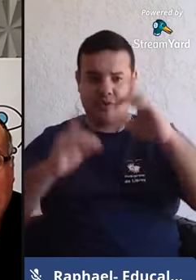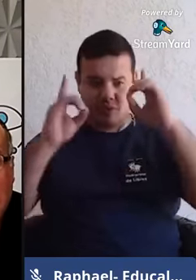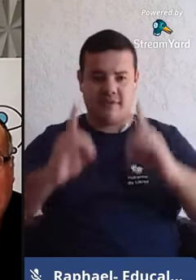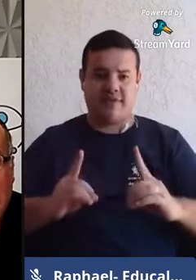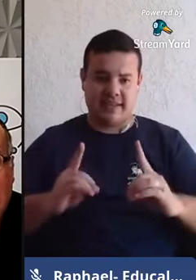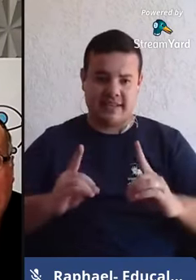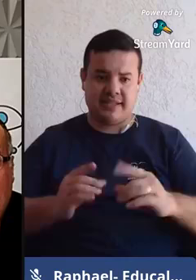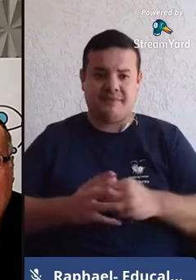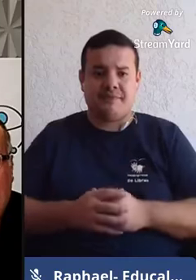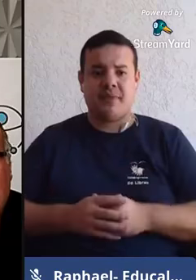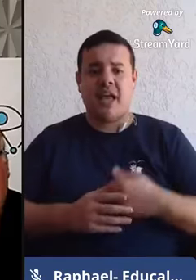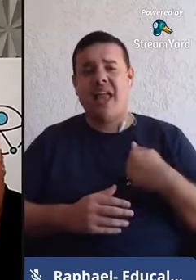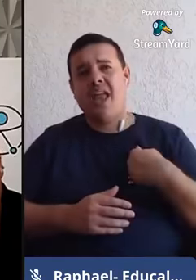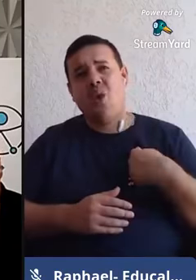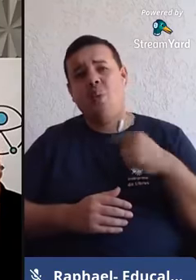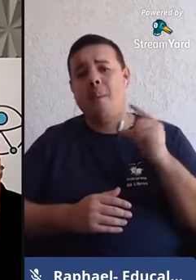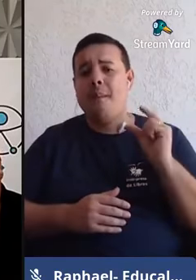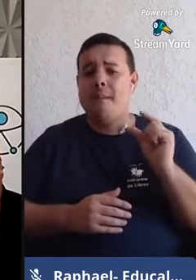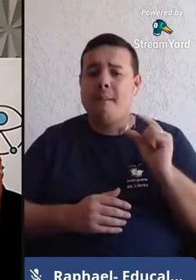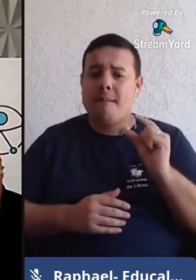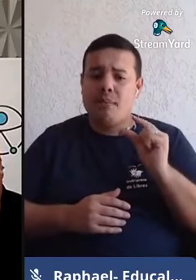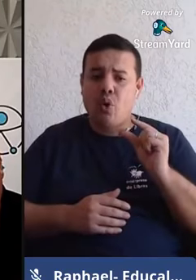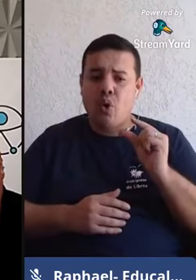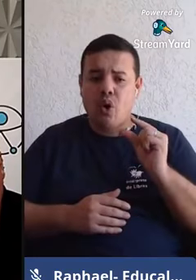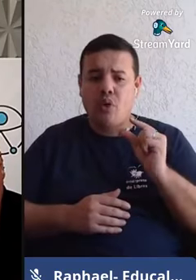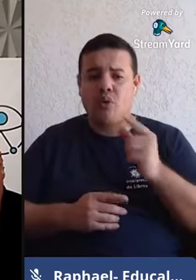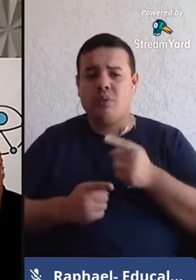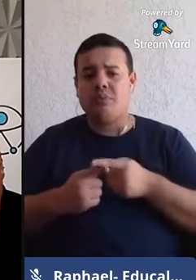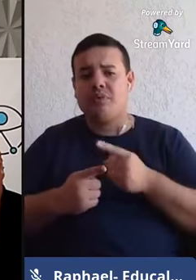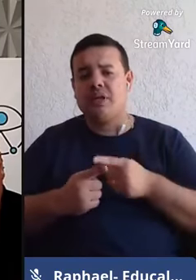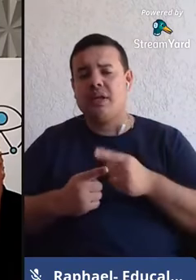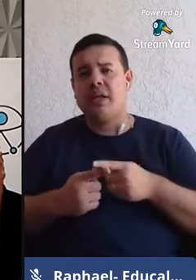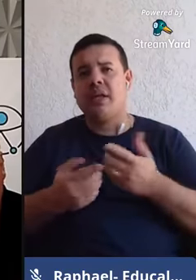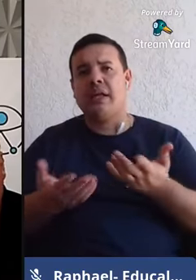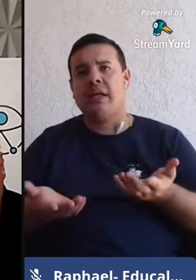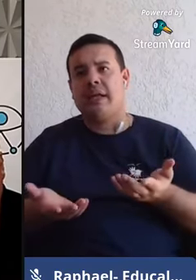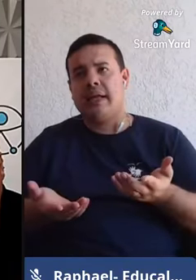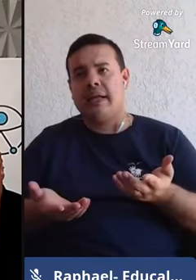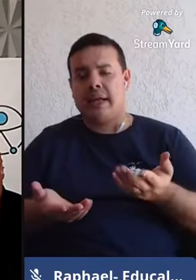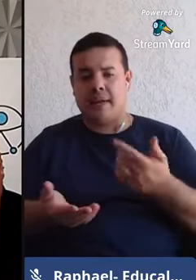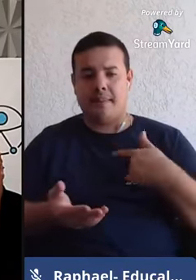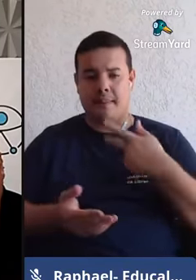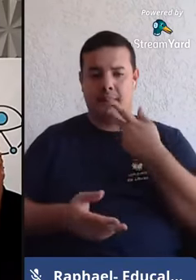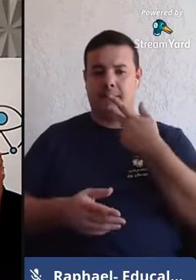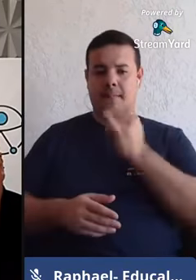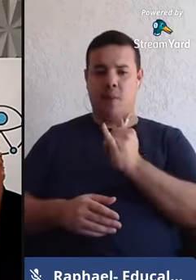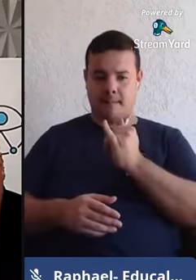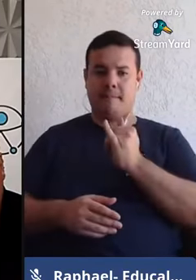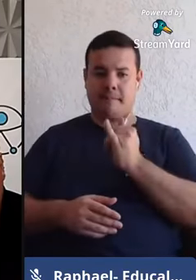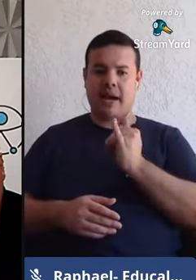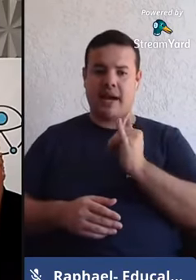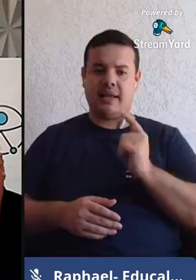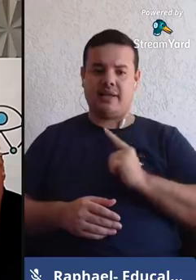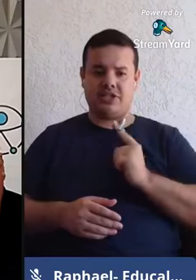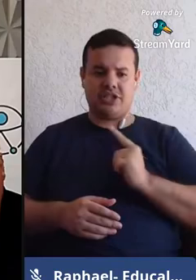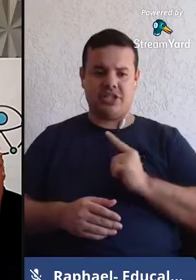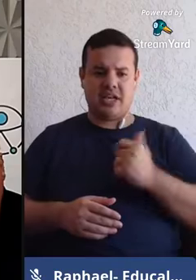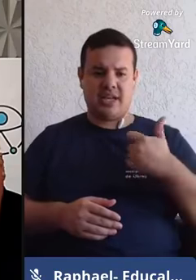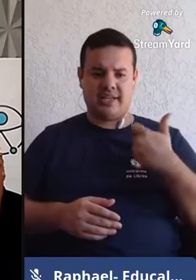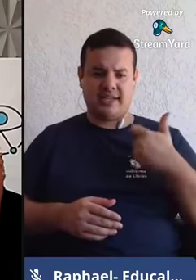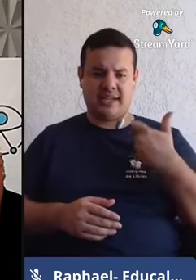um pouco, pelo seguinte, mas muito pouco. Apesar do meu pai ter também, quando ele tinha, sei